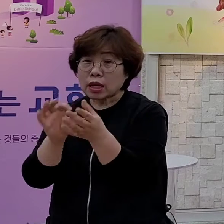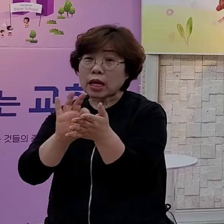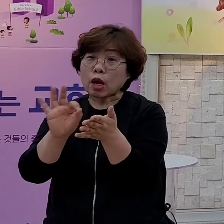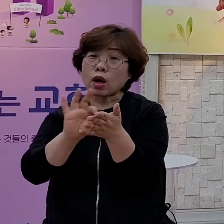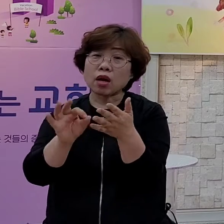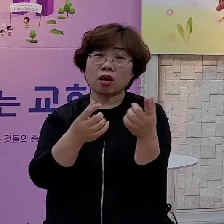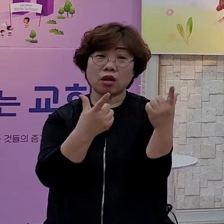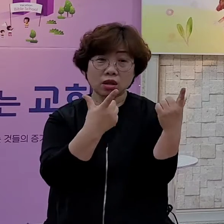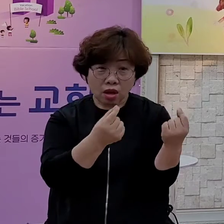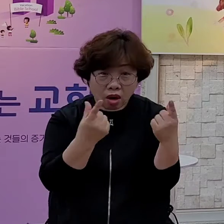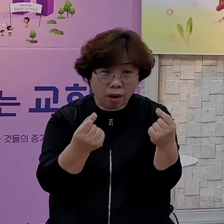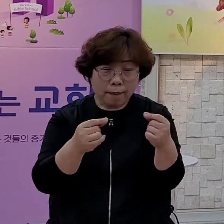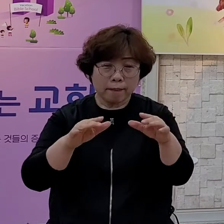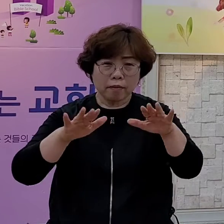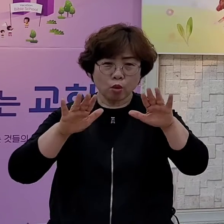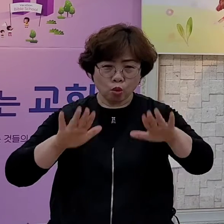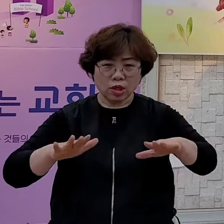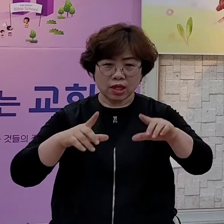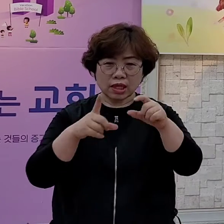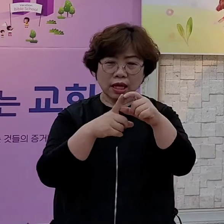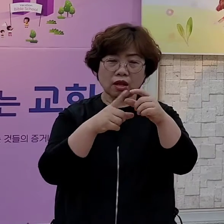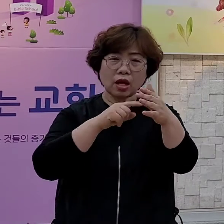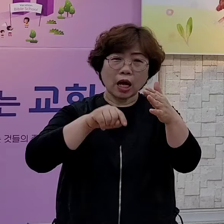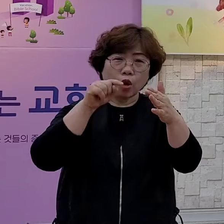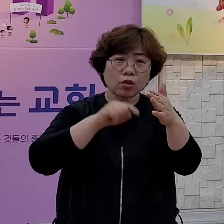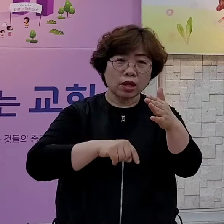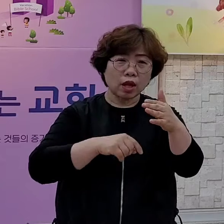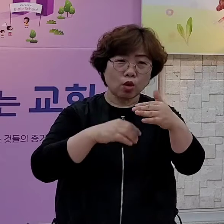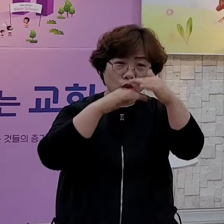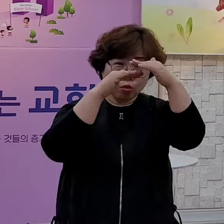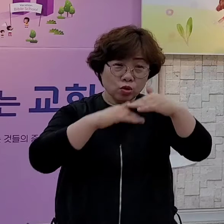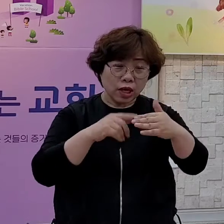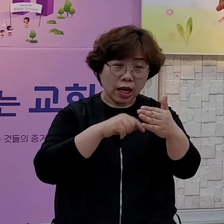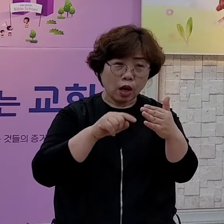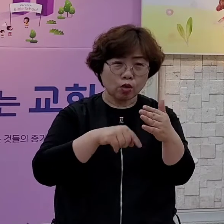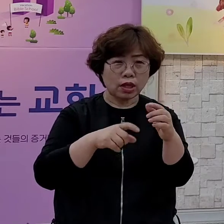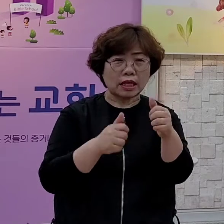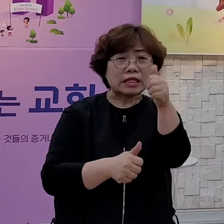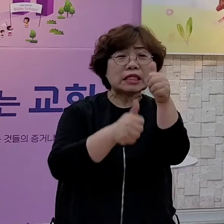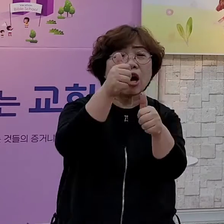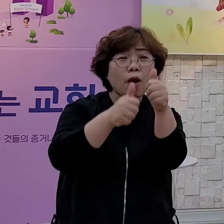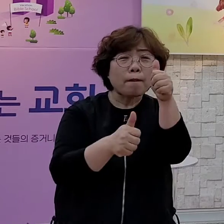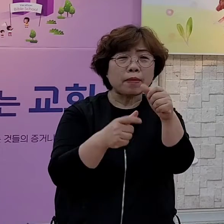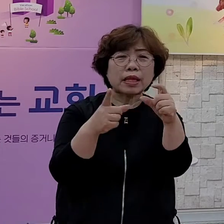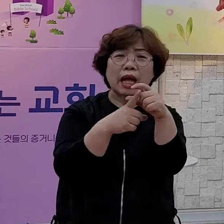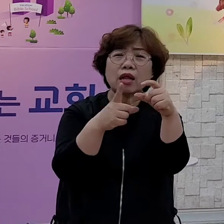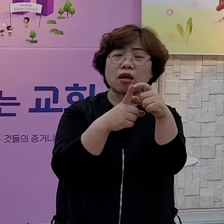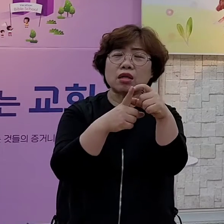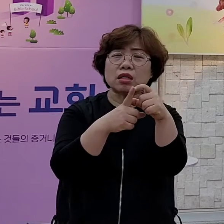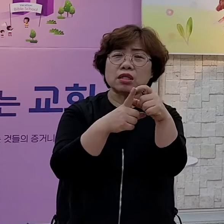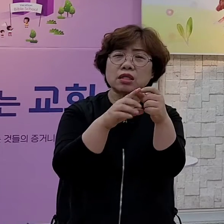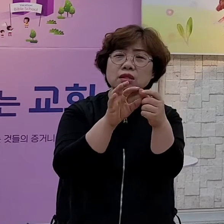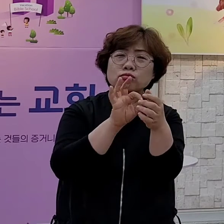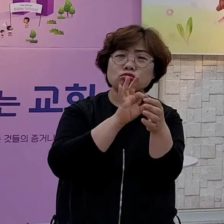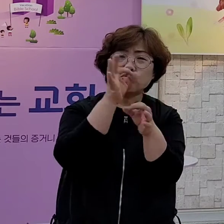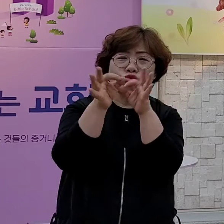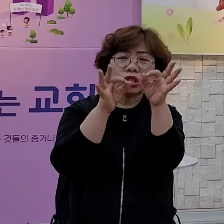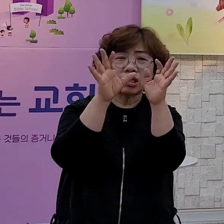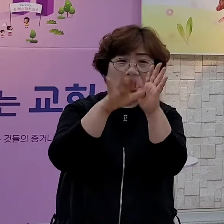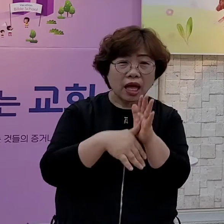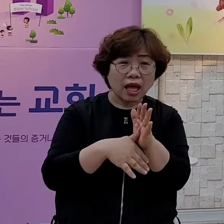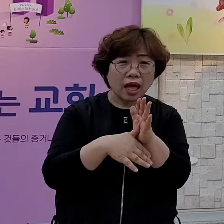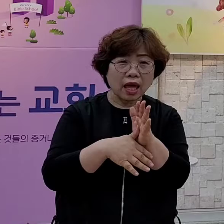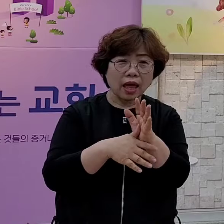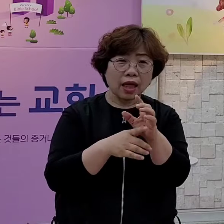오늘 이 시험이라는 이 단어가 오늘 본문에서는 시험이라고 읽고 유혹이라고 이해하시면 된다라는